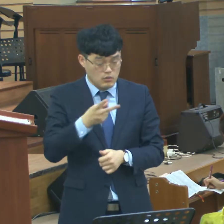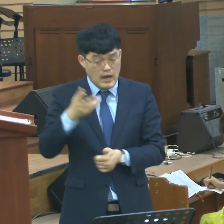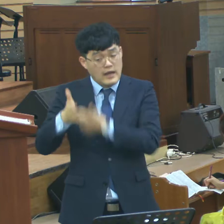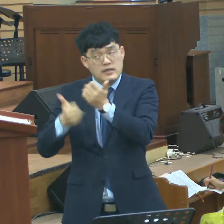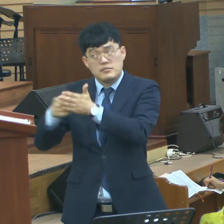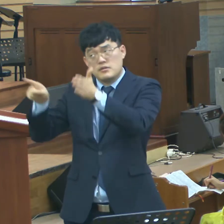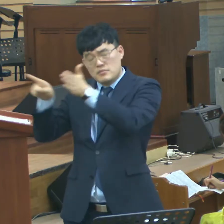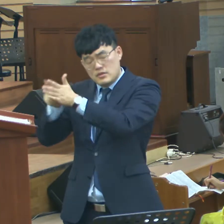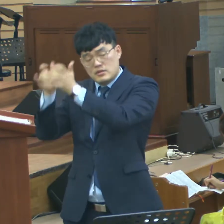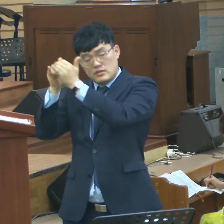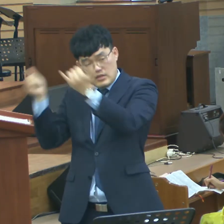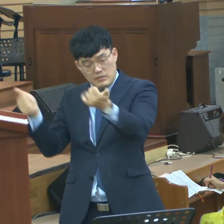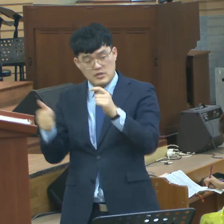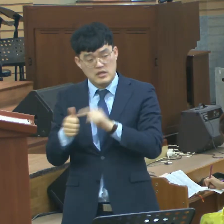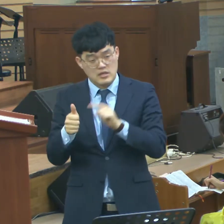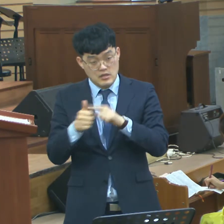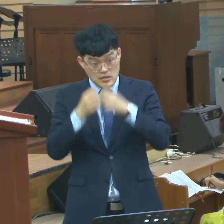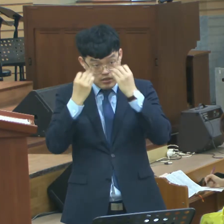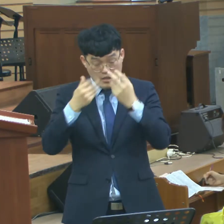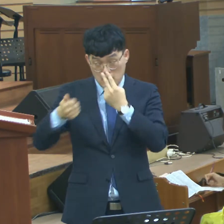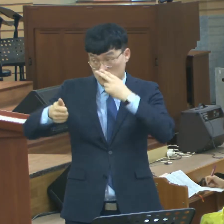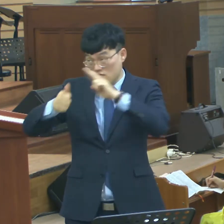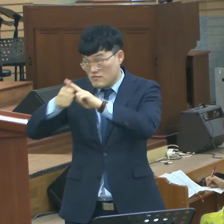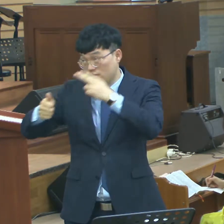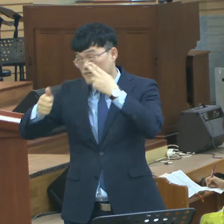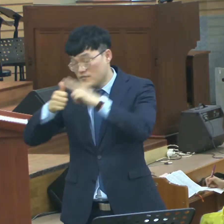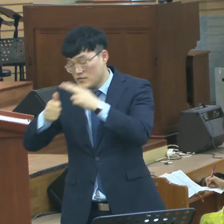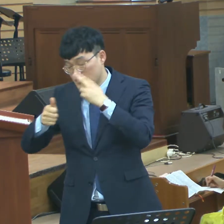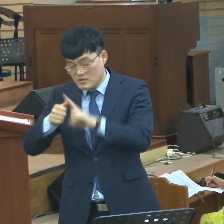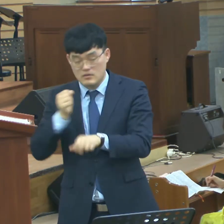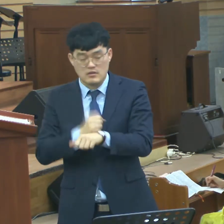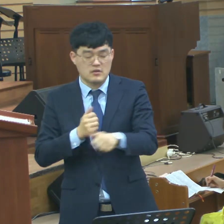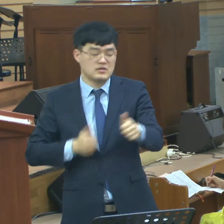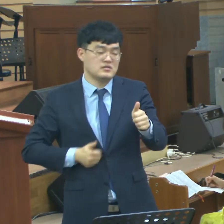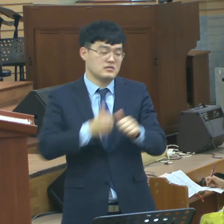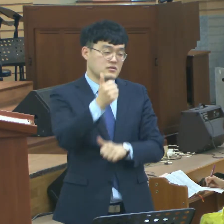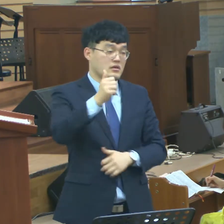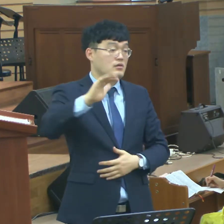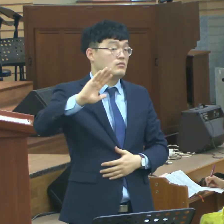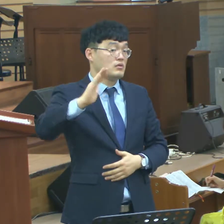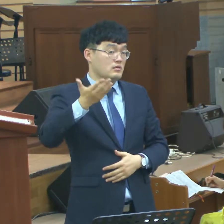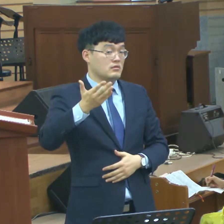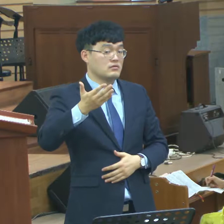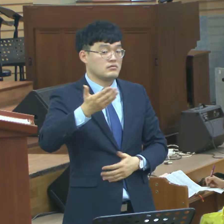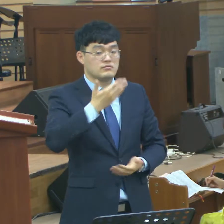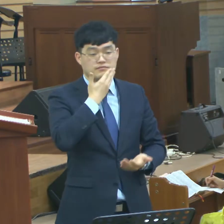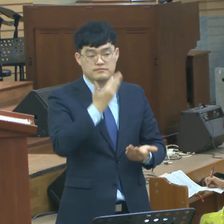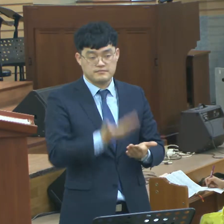믿는 사람이 도전하게 만드심으로 승리하게 하셨다는 것이 중요합니다.